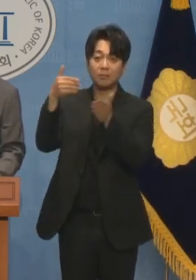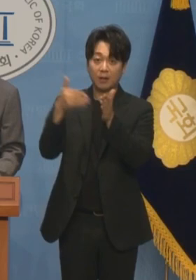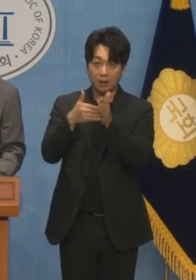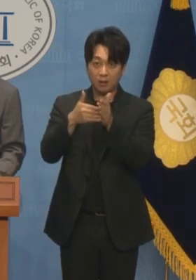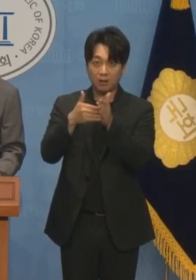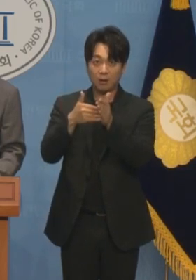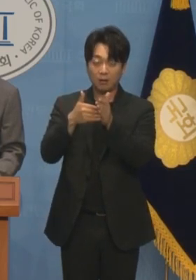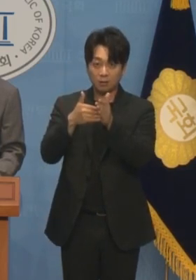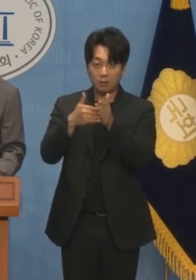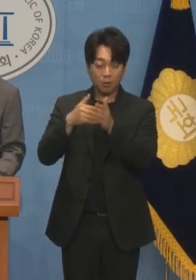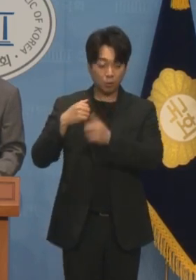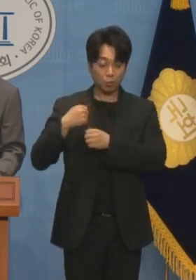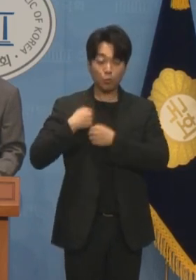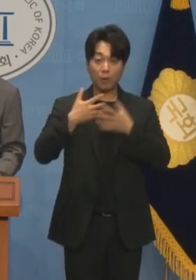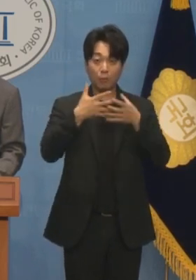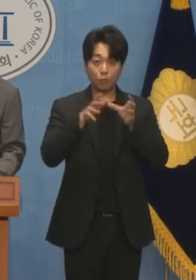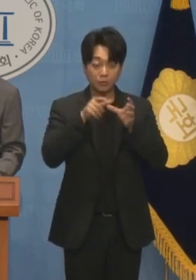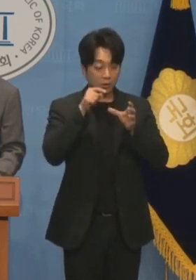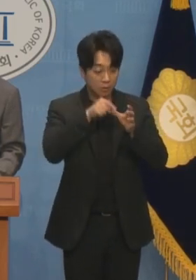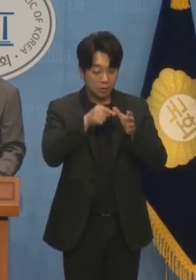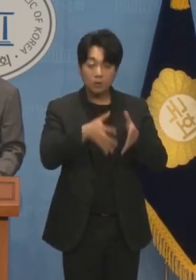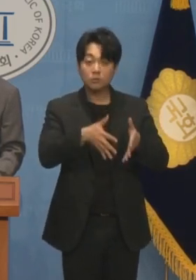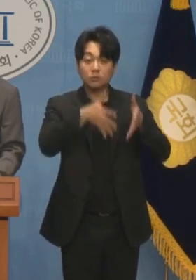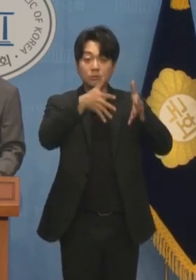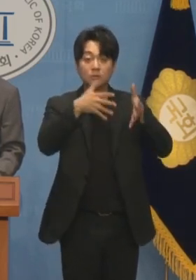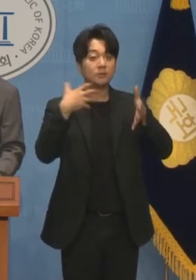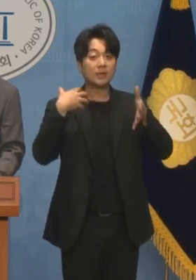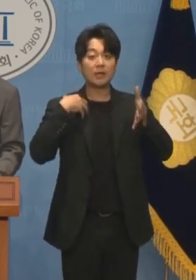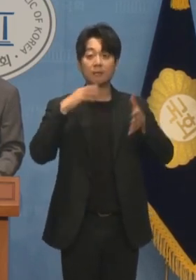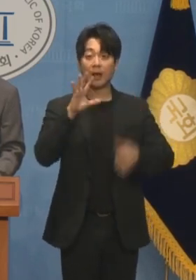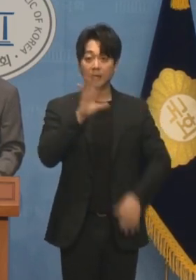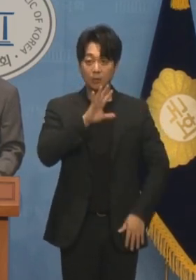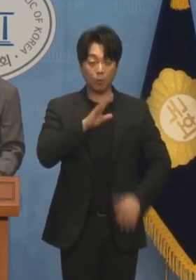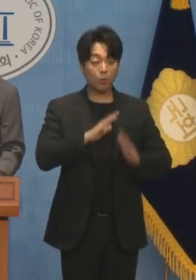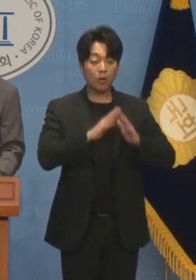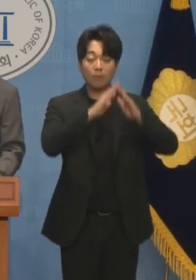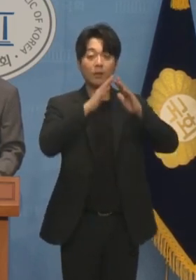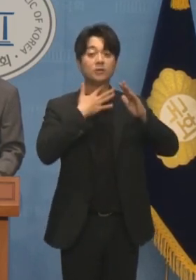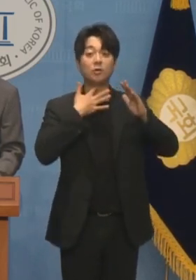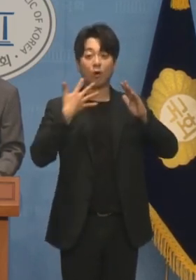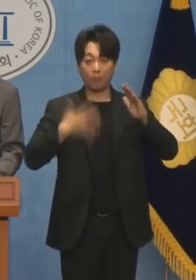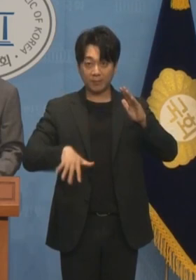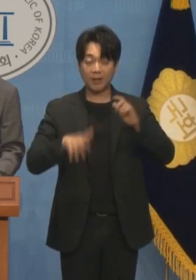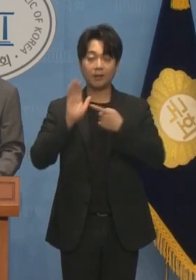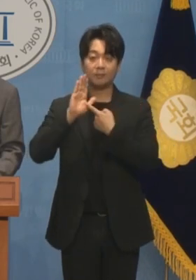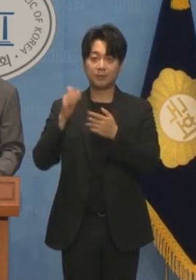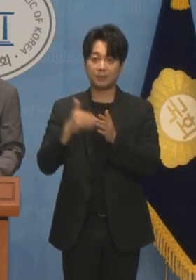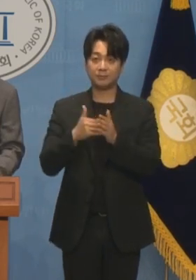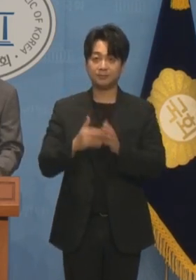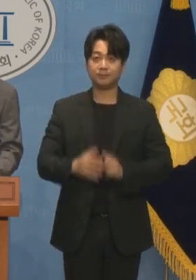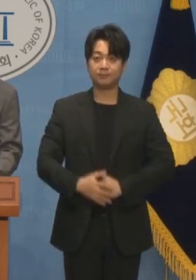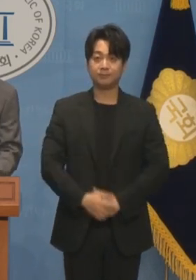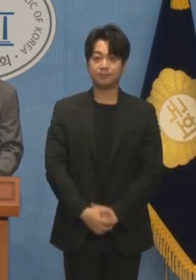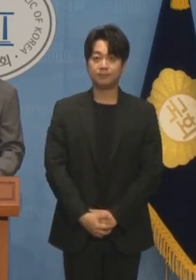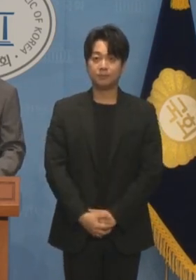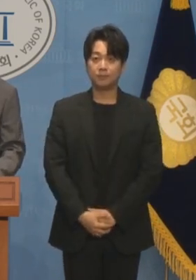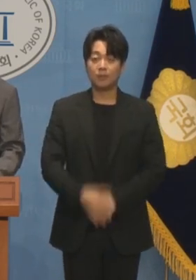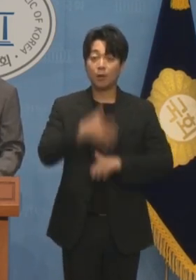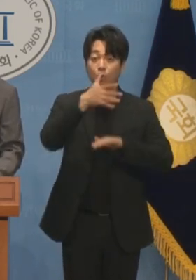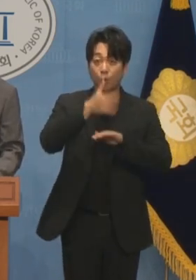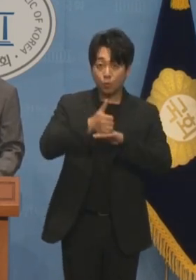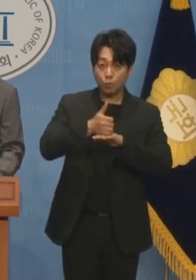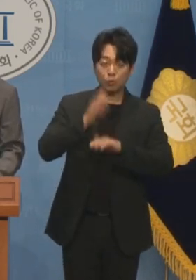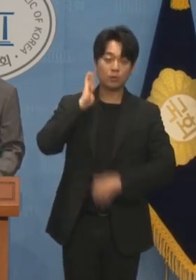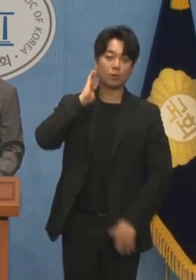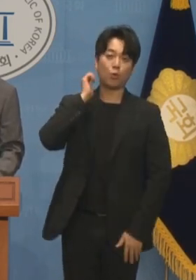구조물을 설치하지 않았습니다라는 답변을 받았습니다. 결국은 대통령실이